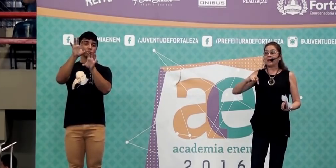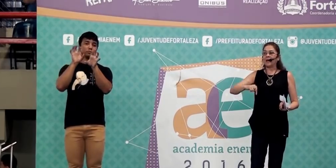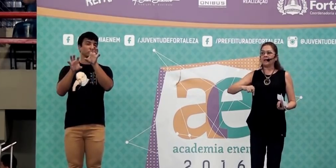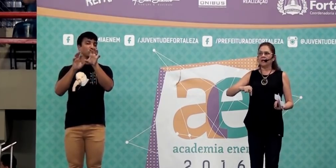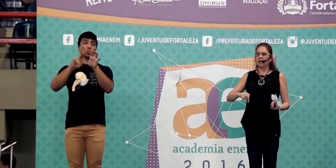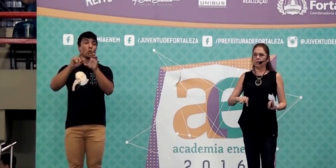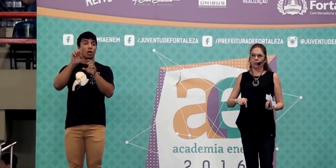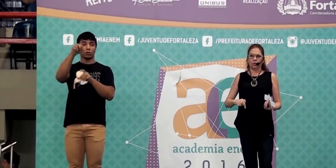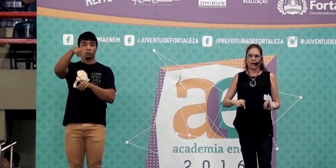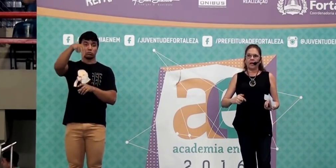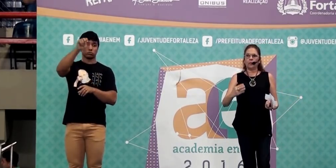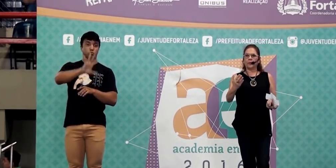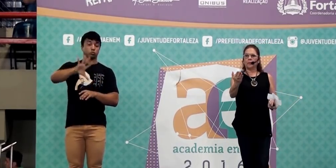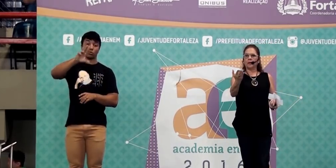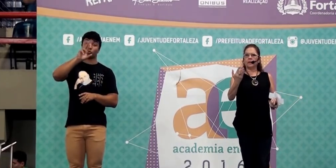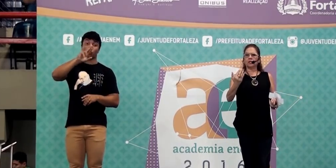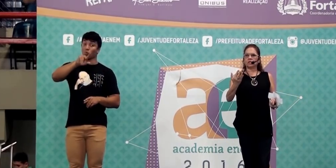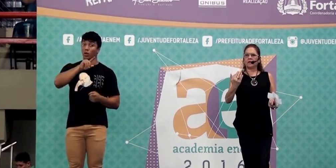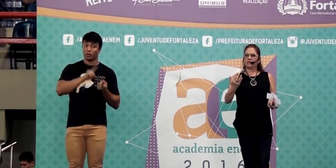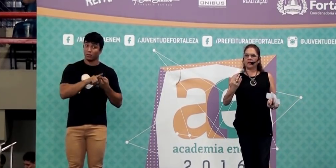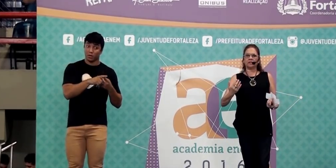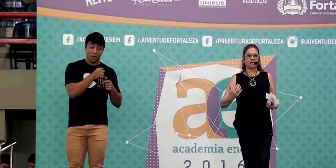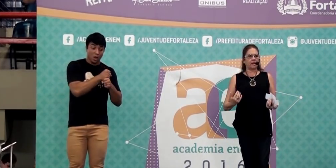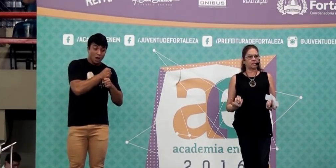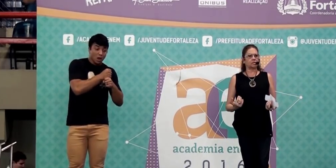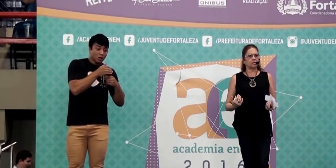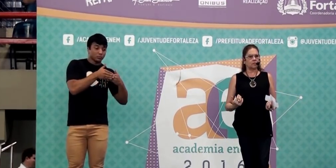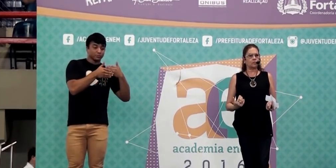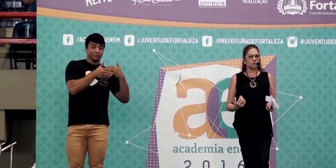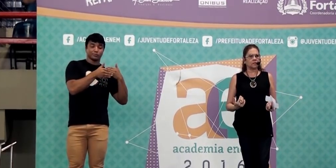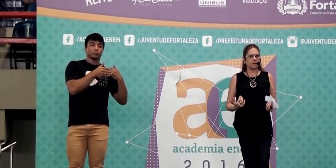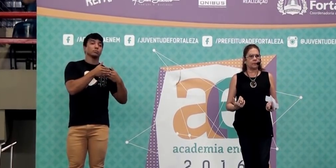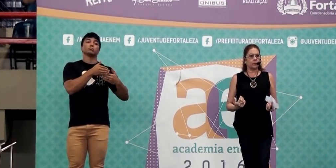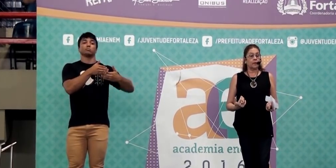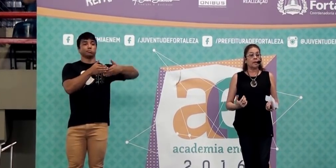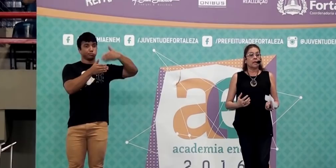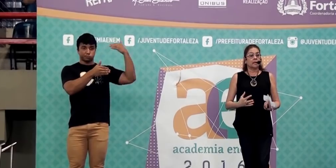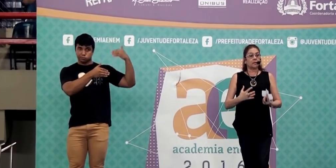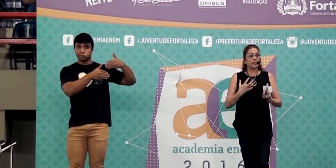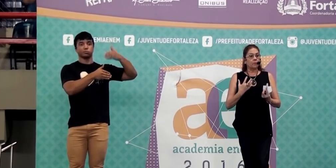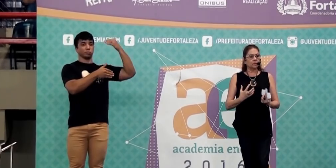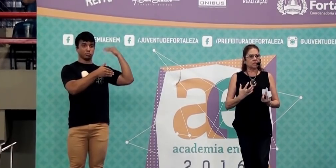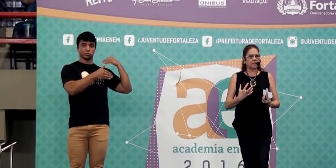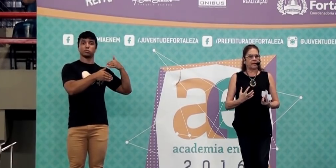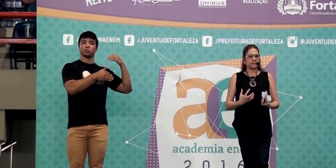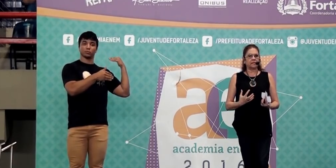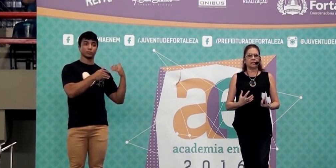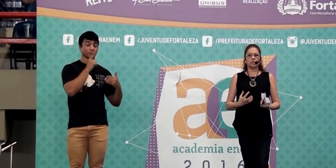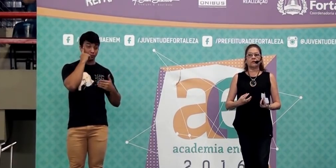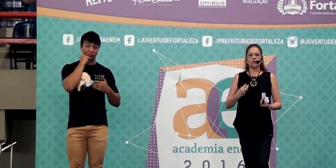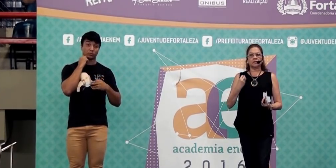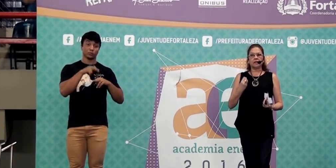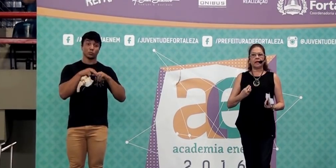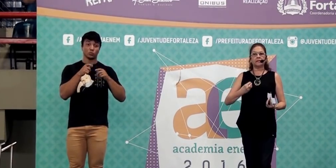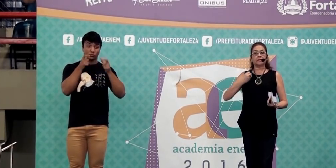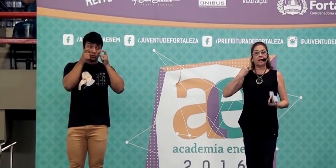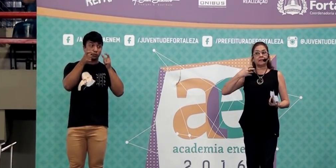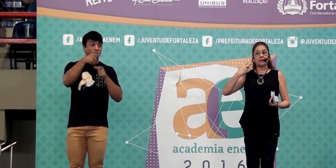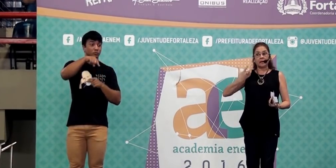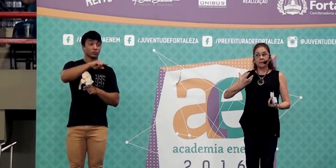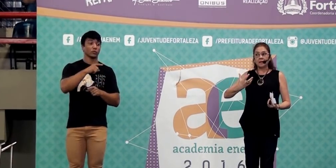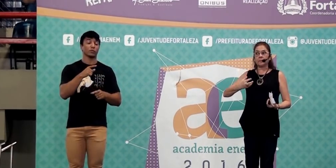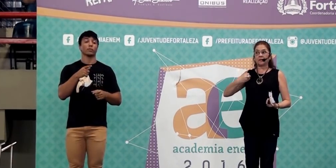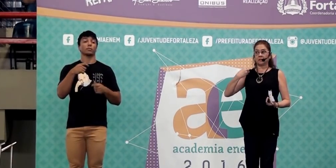é daquele ano. É um problema que já vem se arrastando há algum tempo. Então é muito interessante que vocês